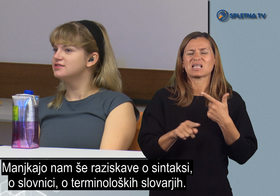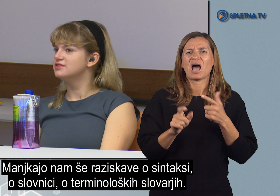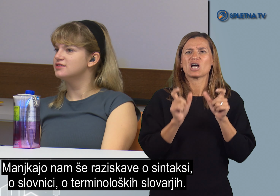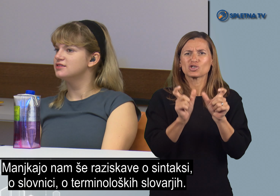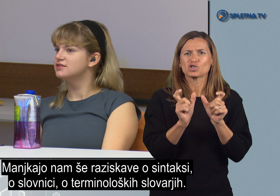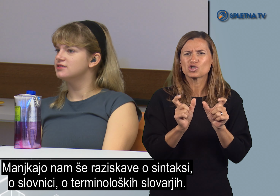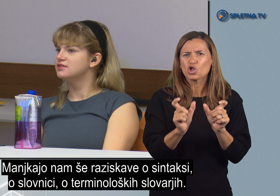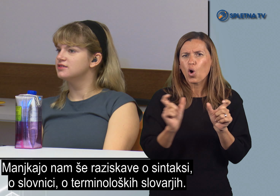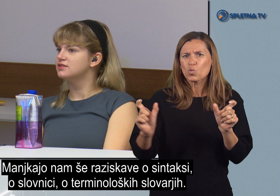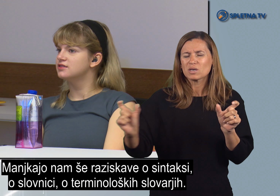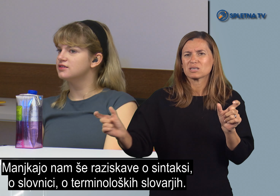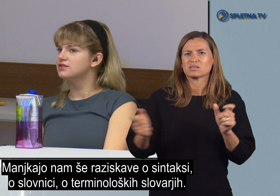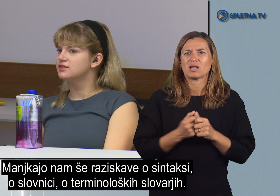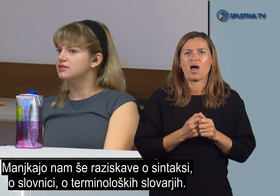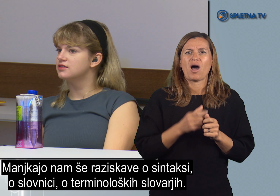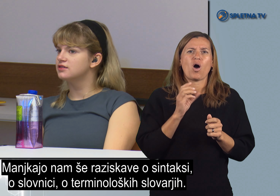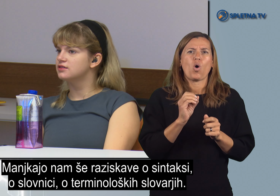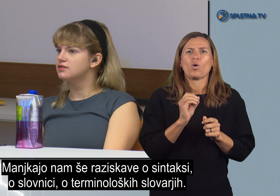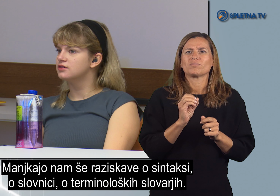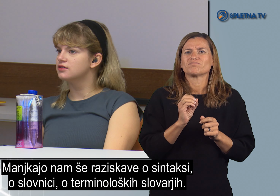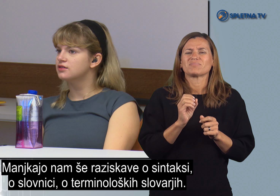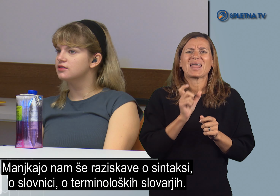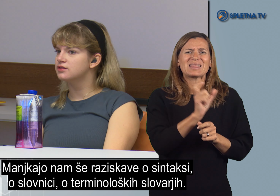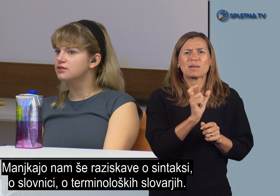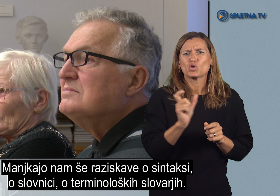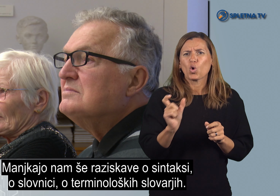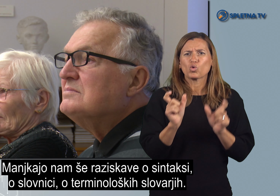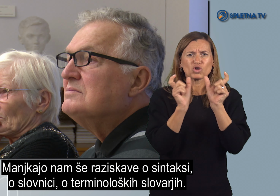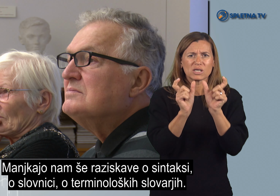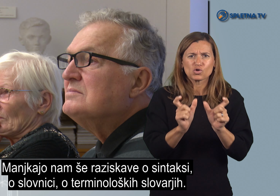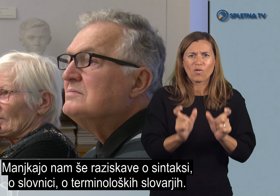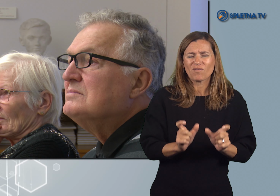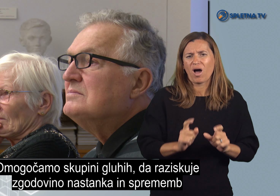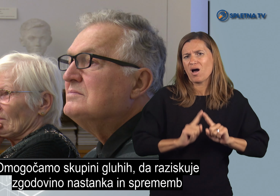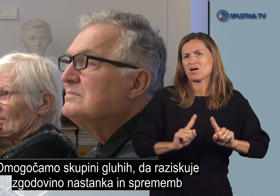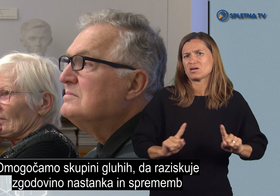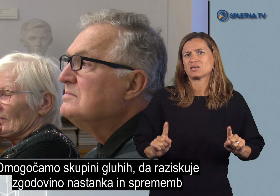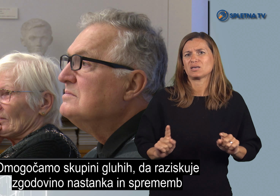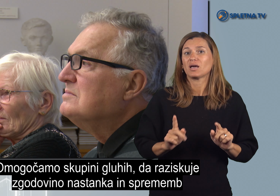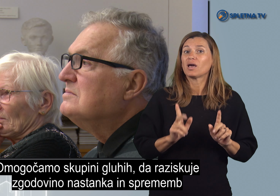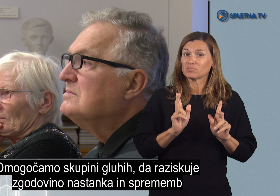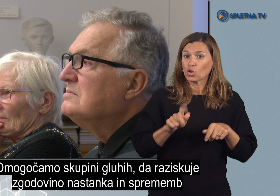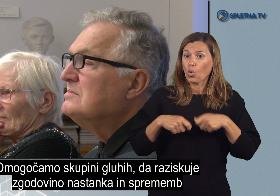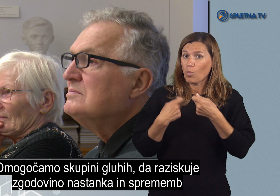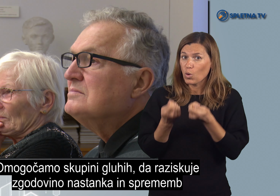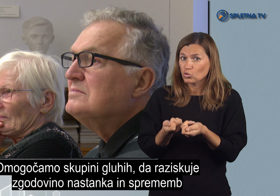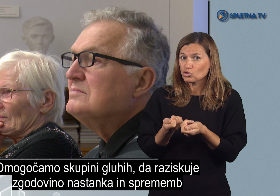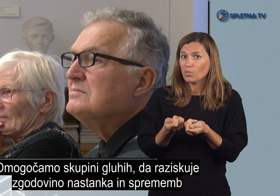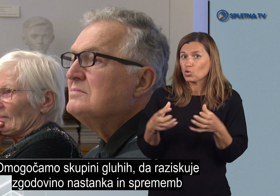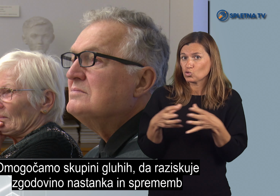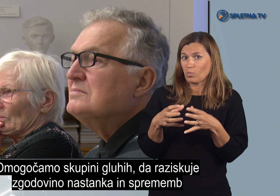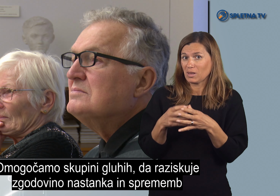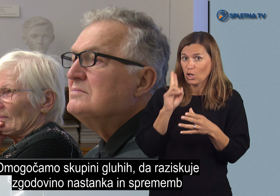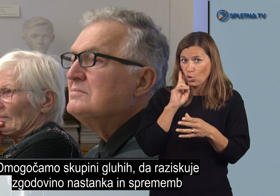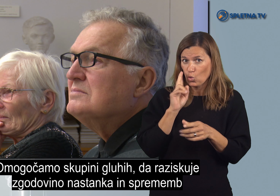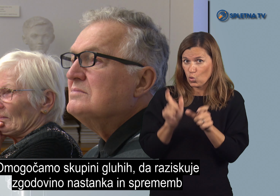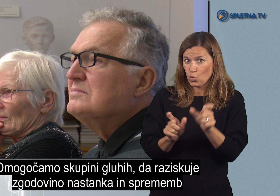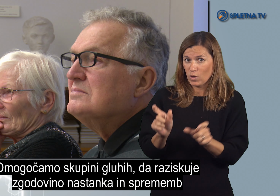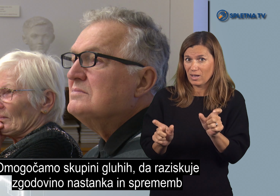slovnici, o terminoloških slovarjih. Omogočamo skupini gluhih,